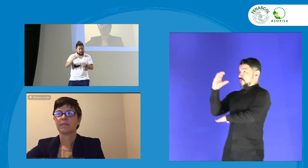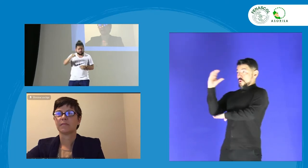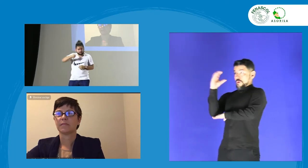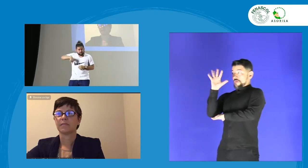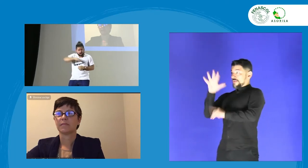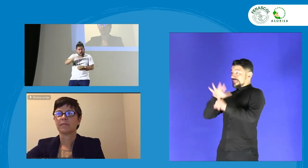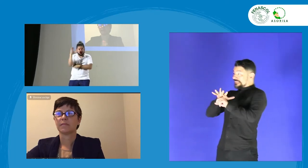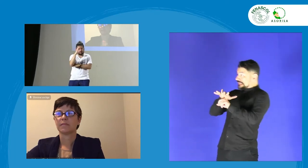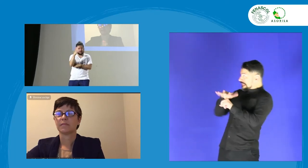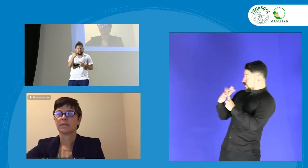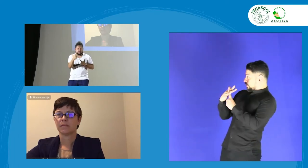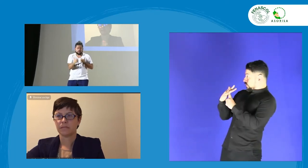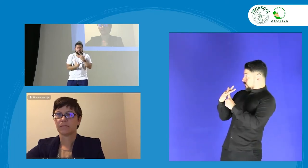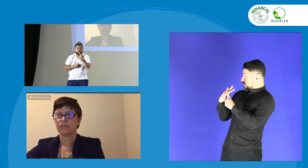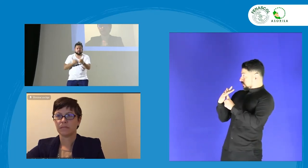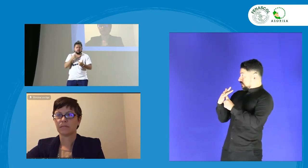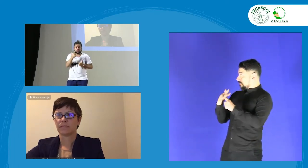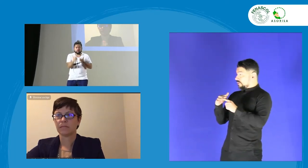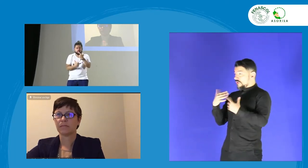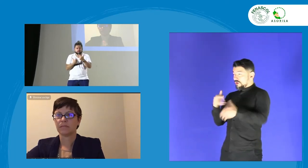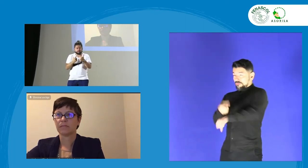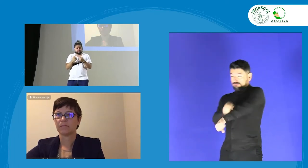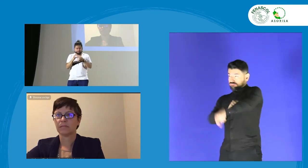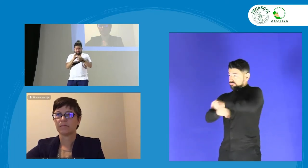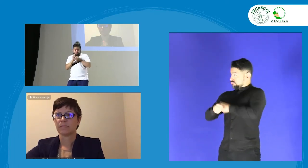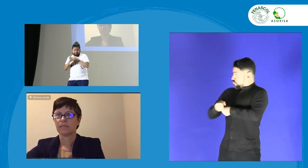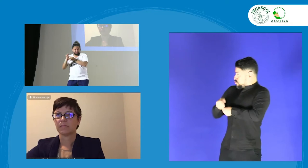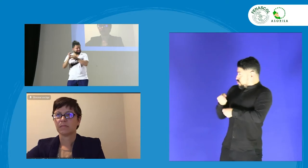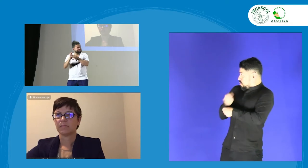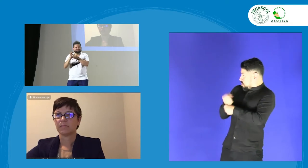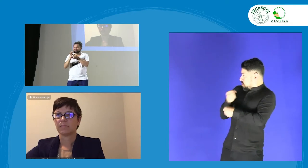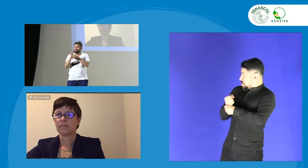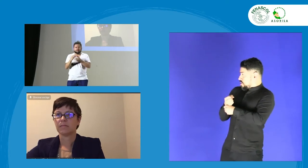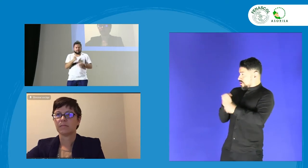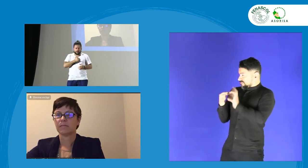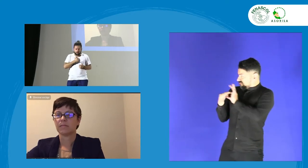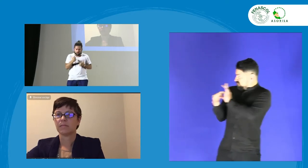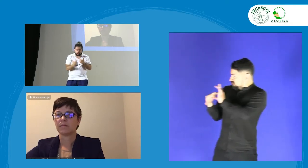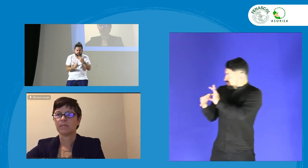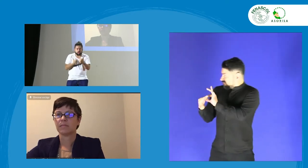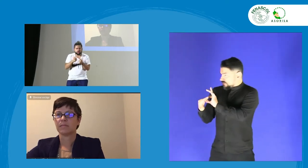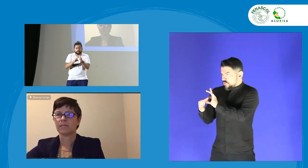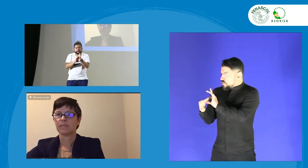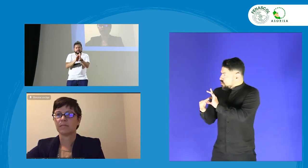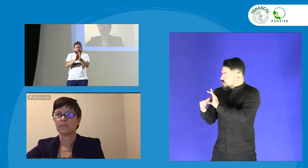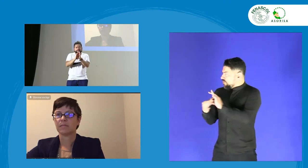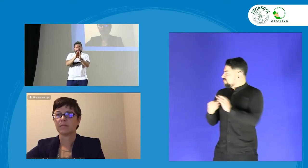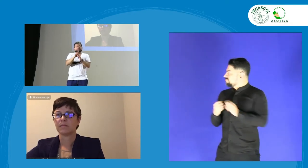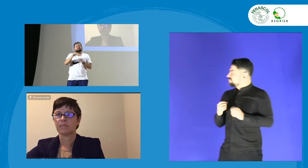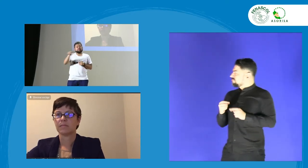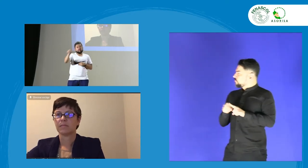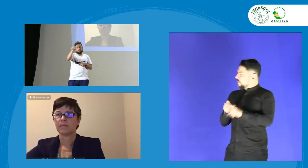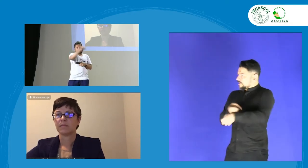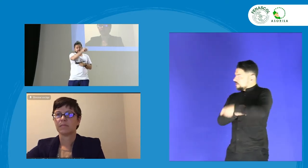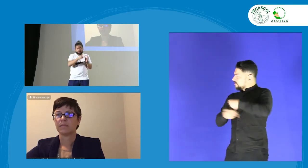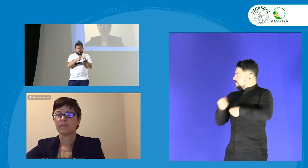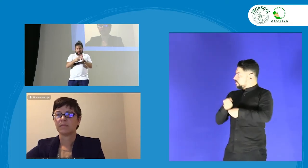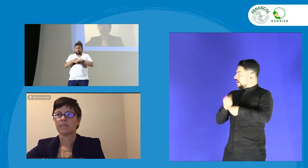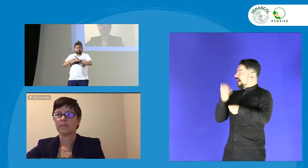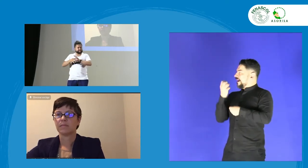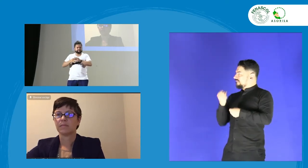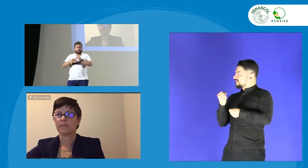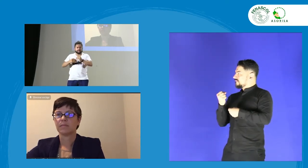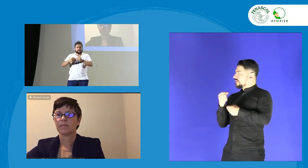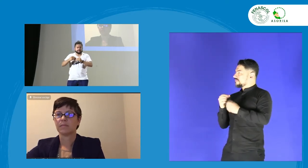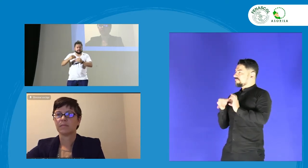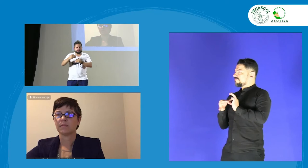en Colombia, en las diferentes ciudades de Colombia. Pero en Colombia tenemos una lucha que es individual, que no estamos